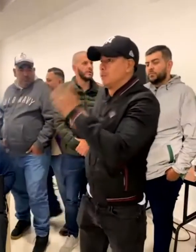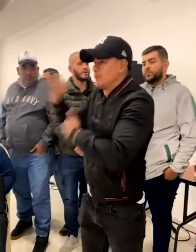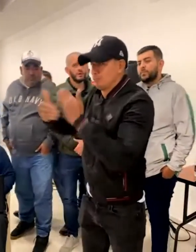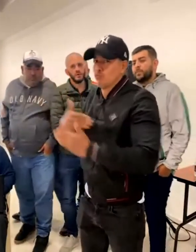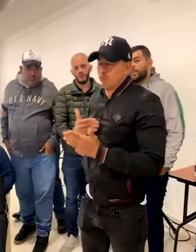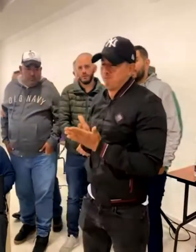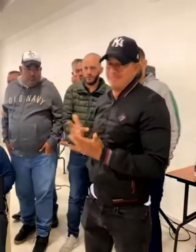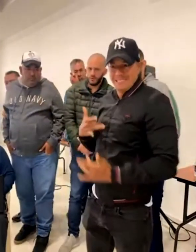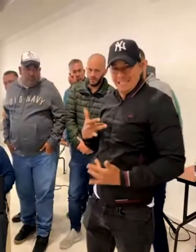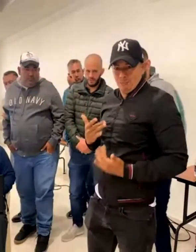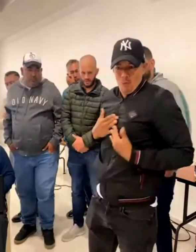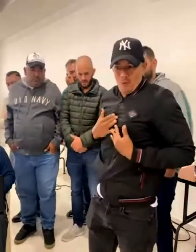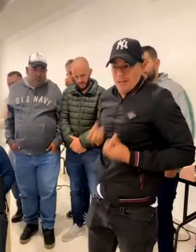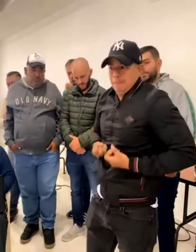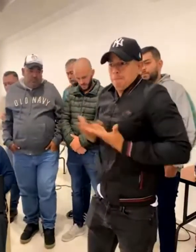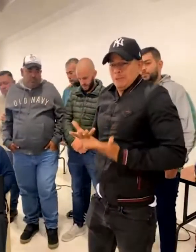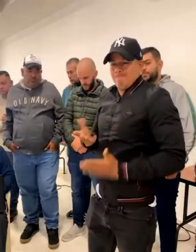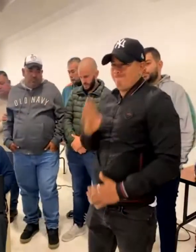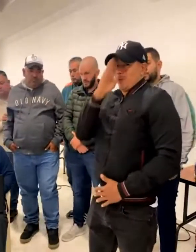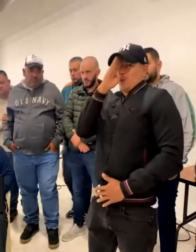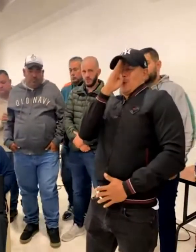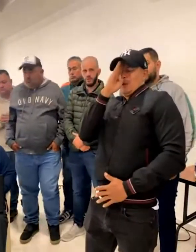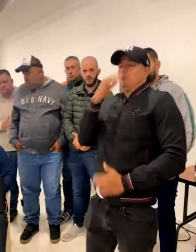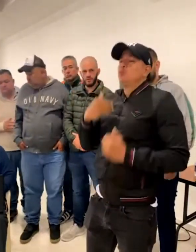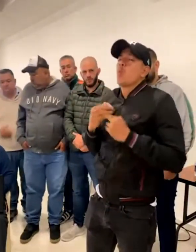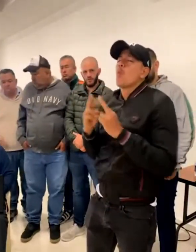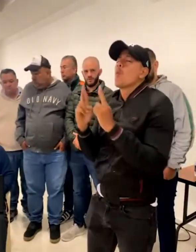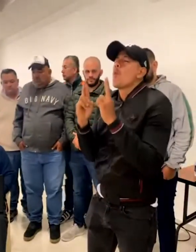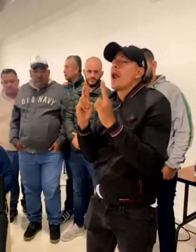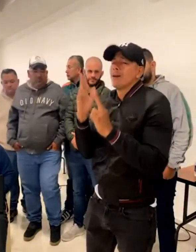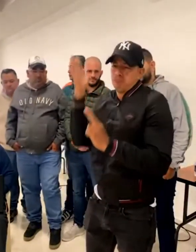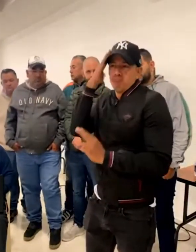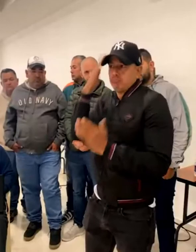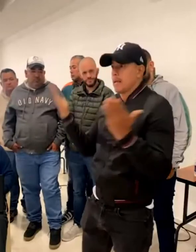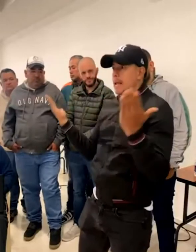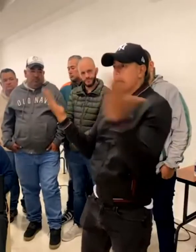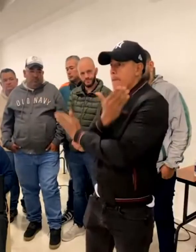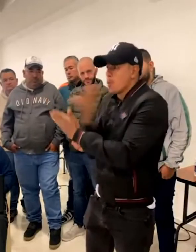y esperamos que este tiempo que nos están diciendo empresarios